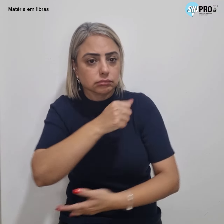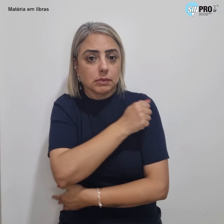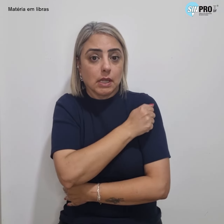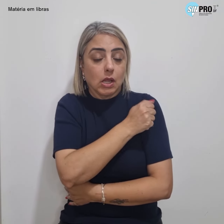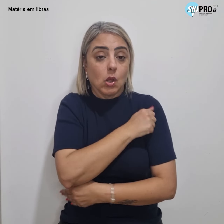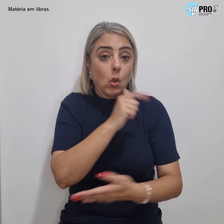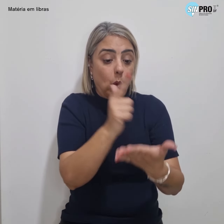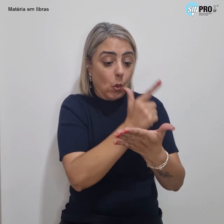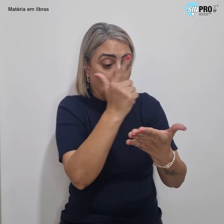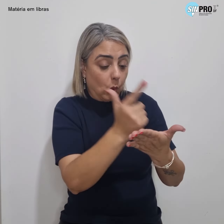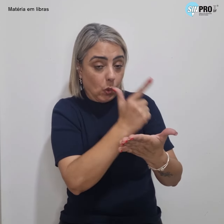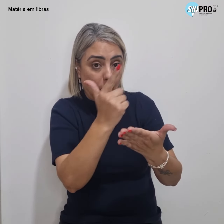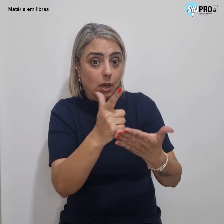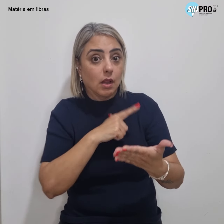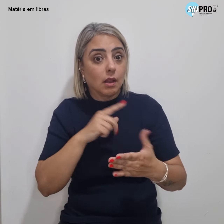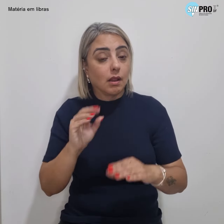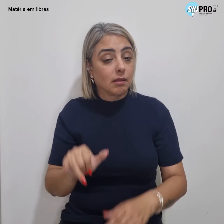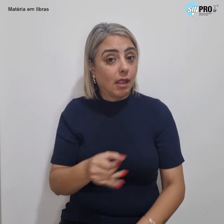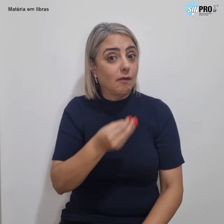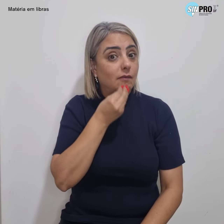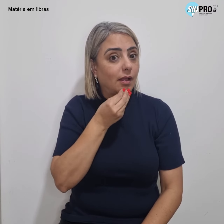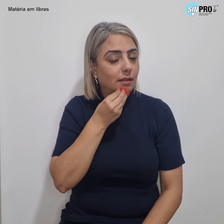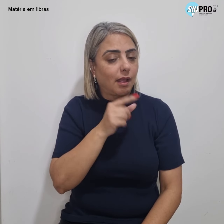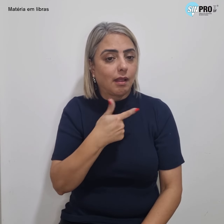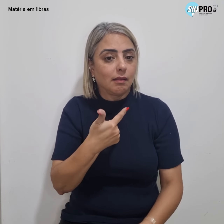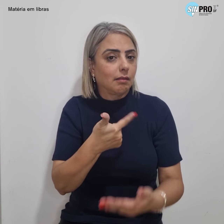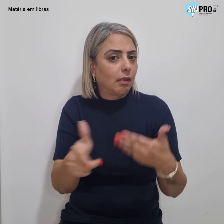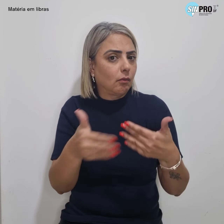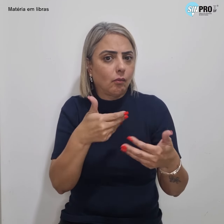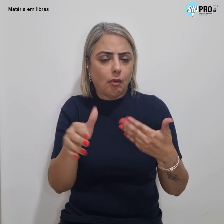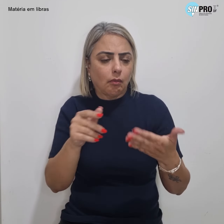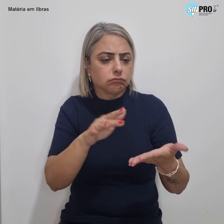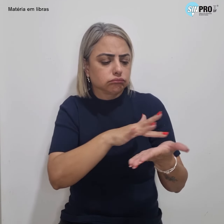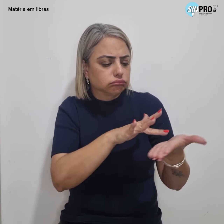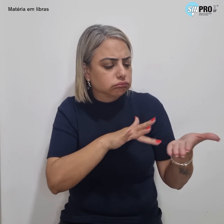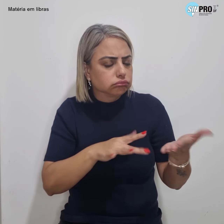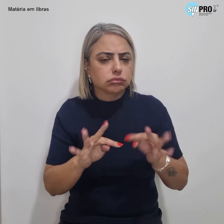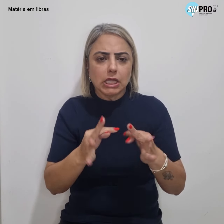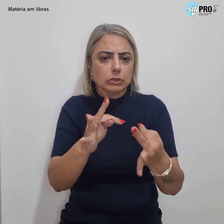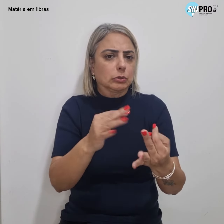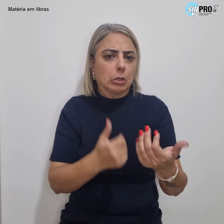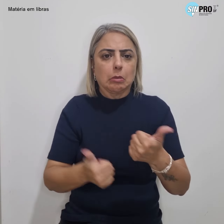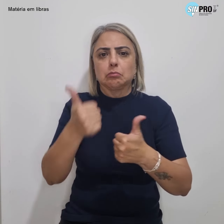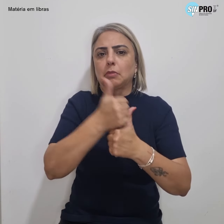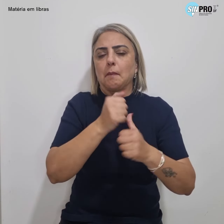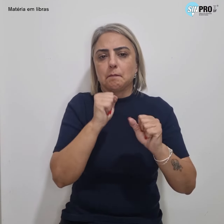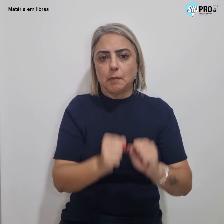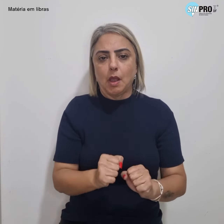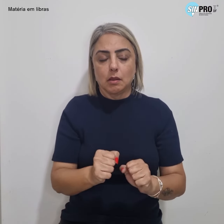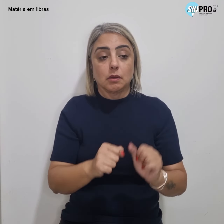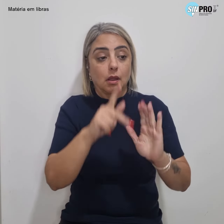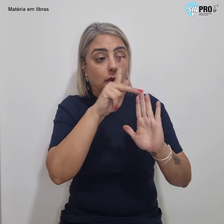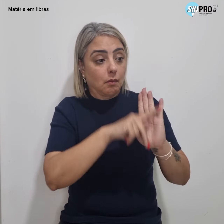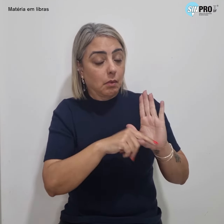livros têm vantagens que nenhum tablet pode substituir. O plano prevê o